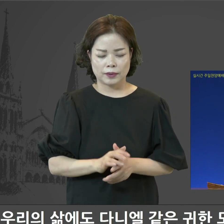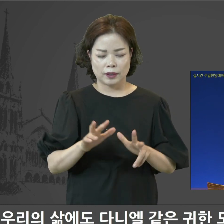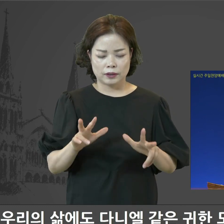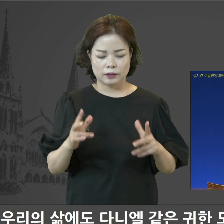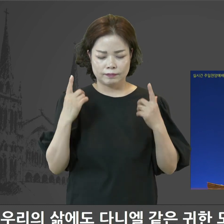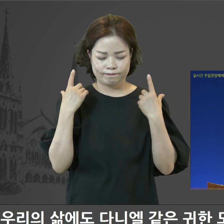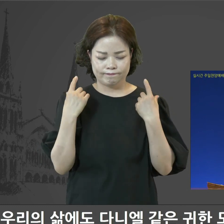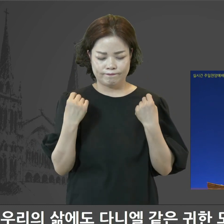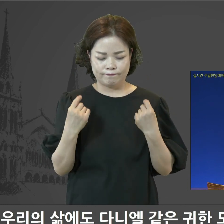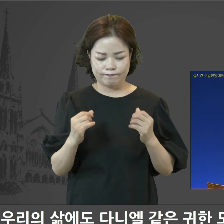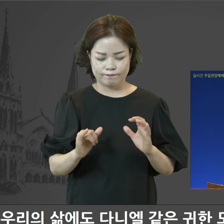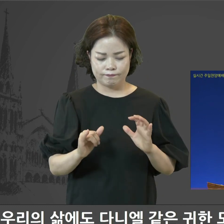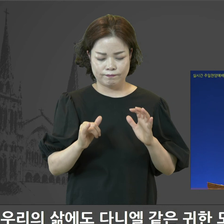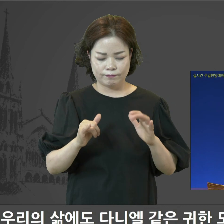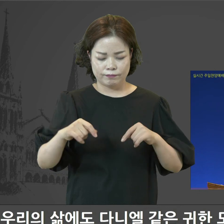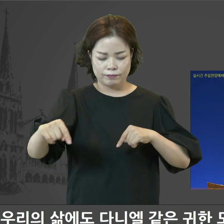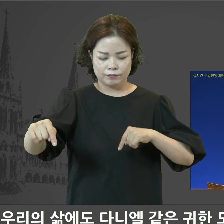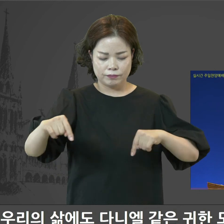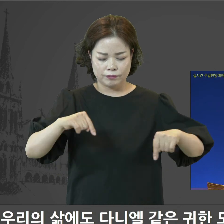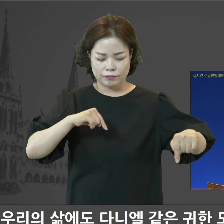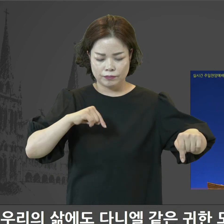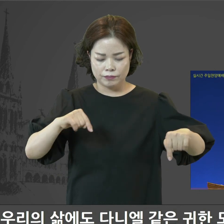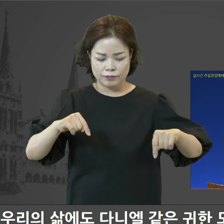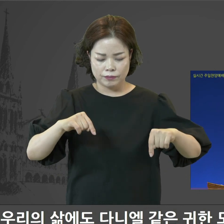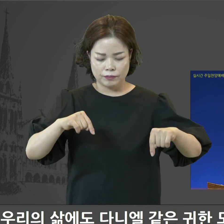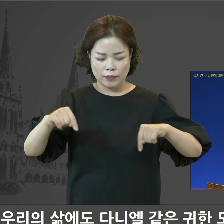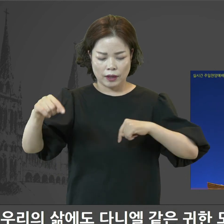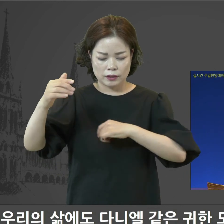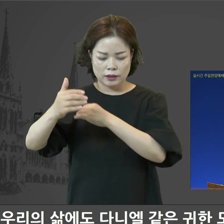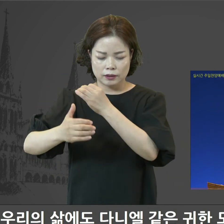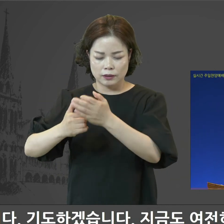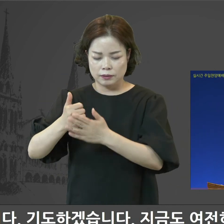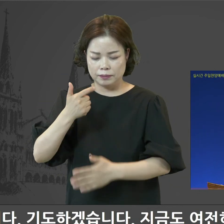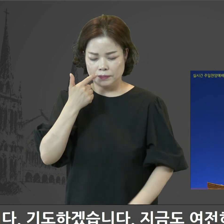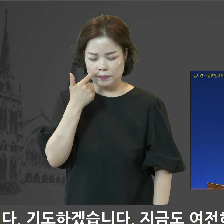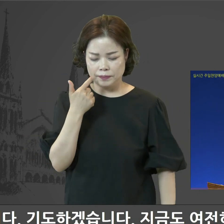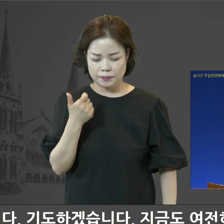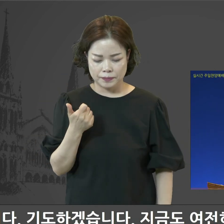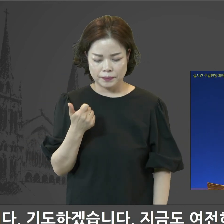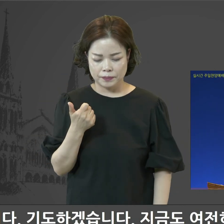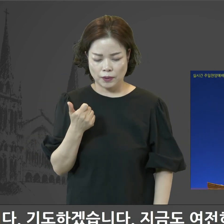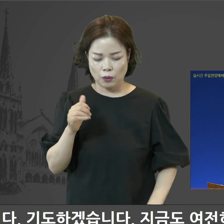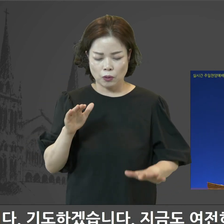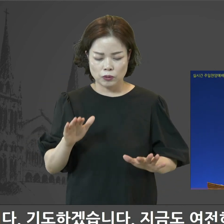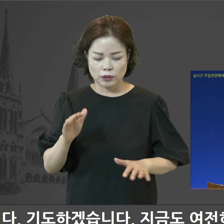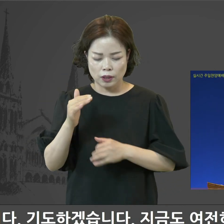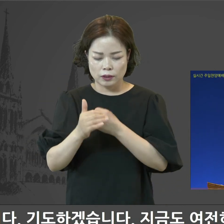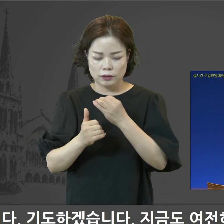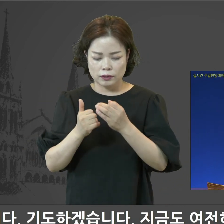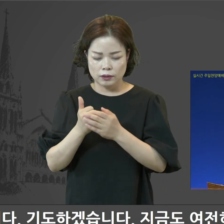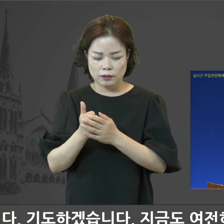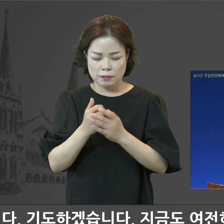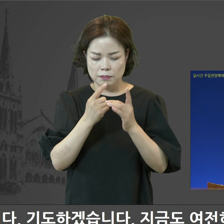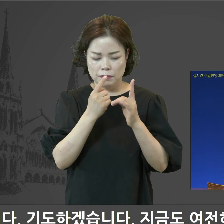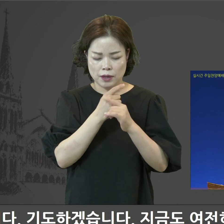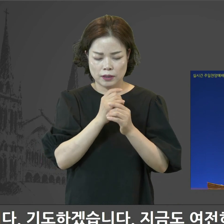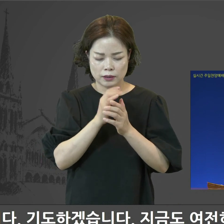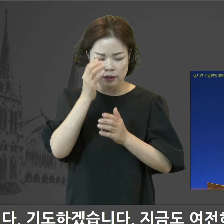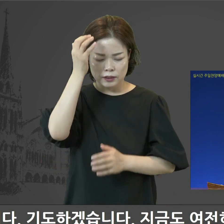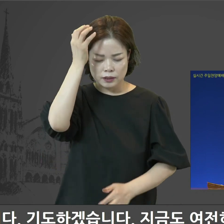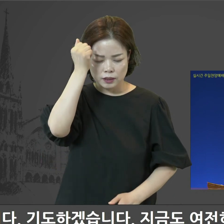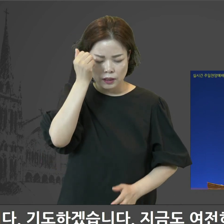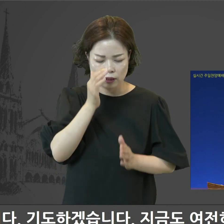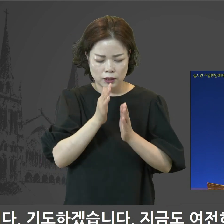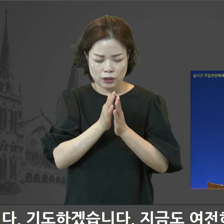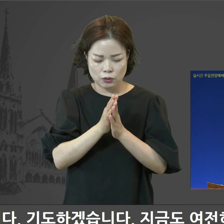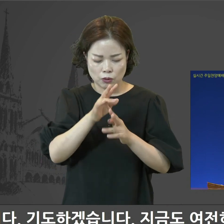지금도 여전히 세상을 통치하시고 다스리시는 하나님 아버지, 오늘 그 하나님을 매일 기억하며